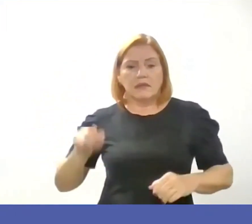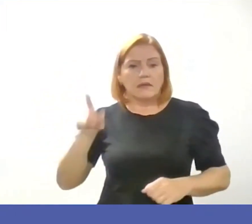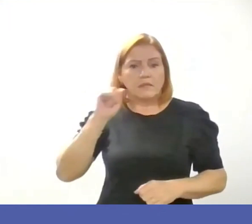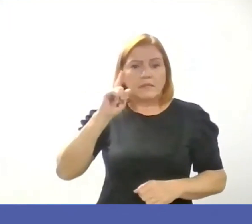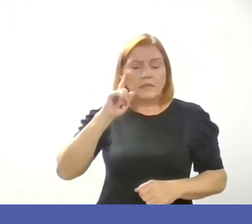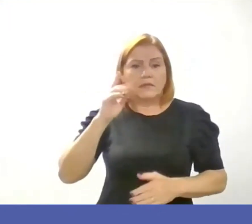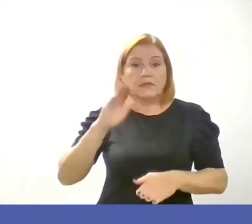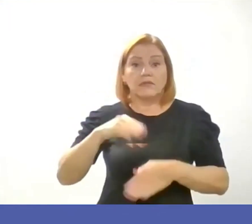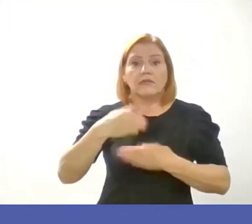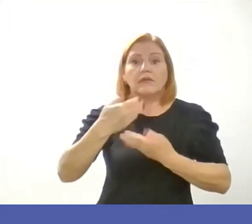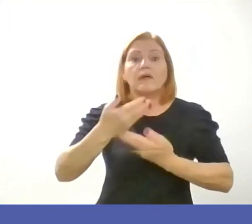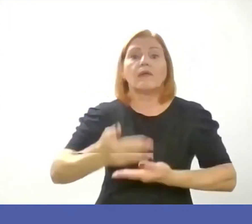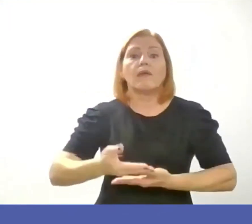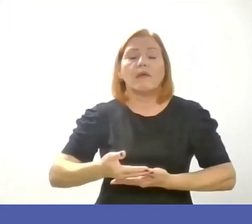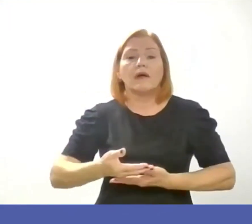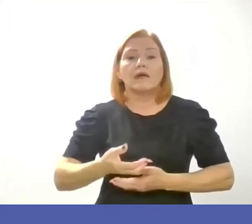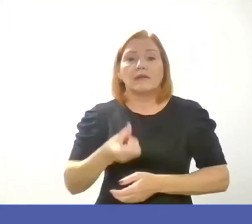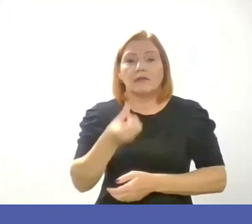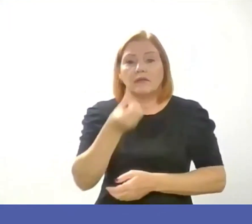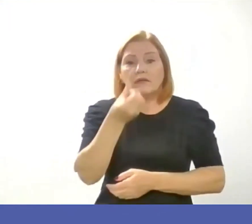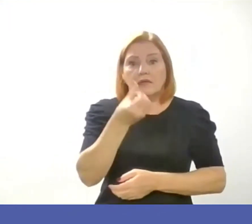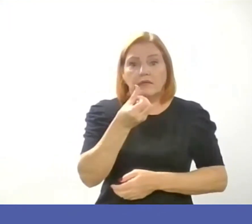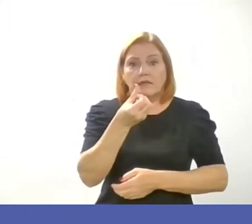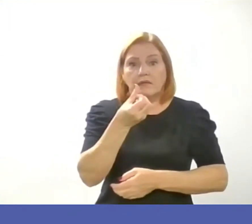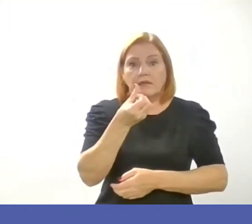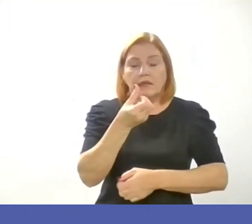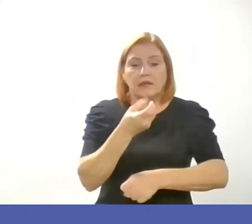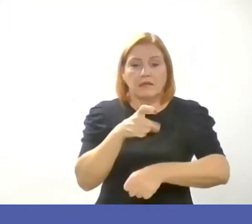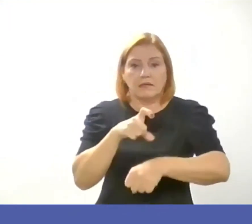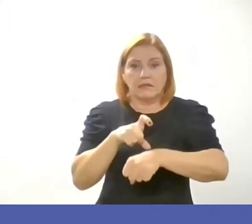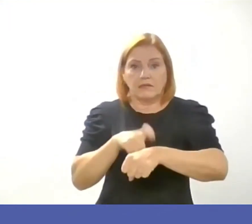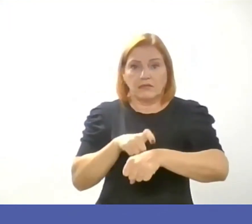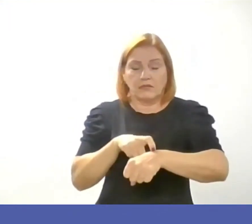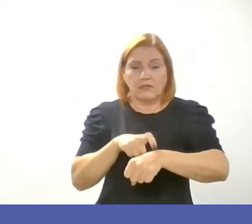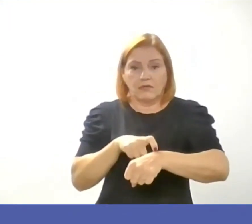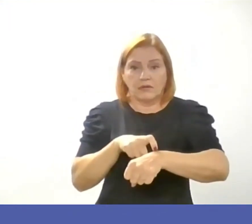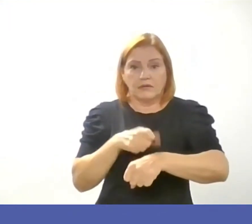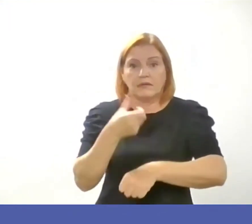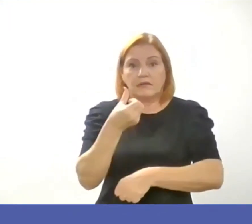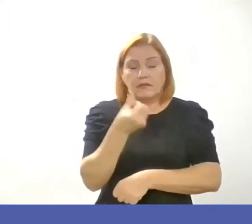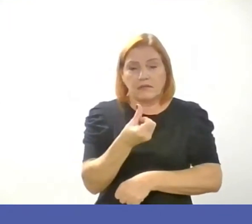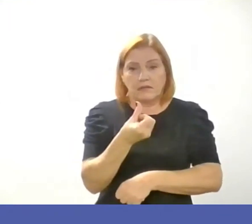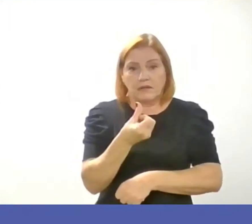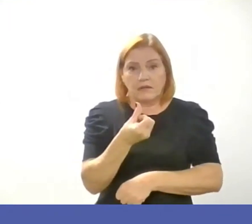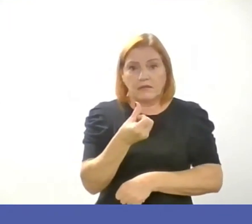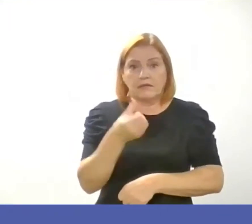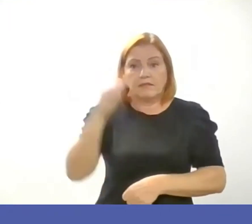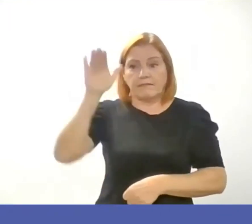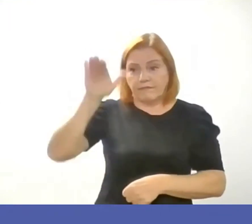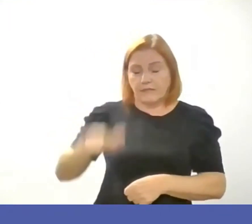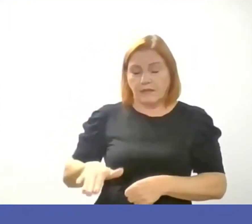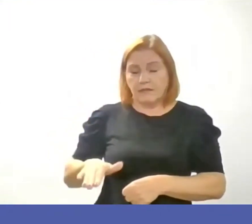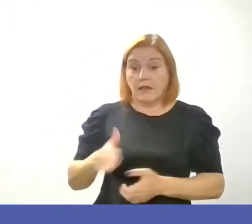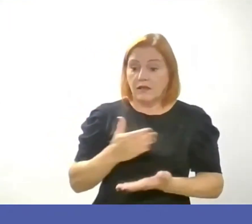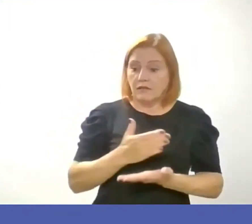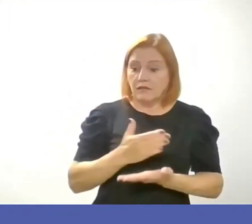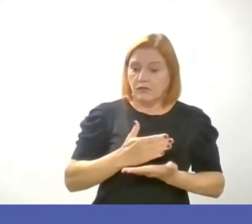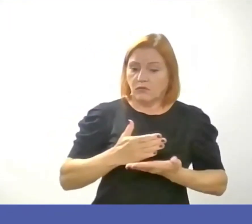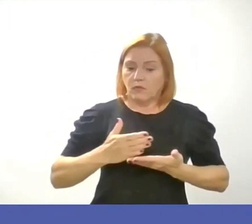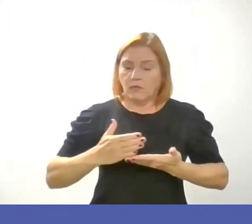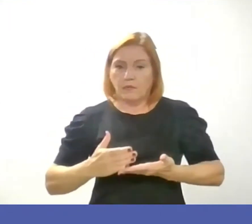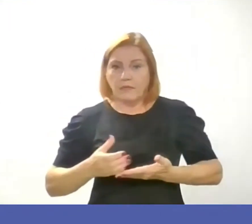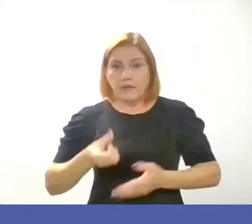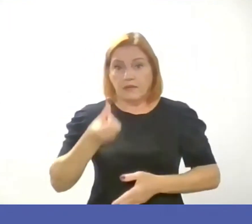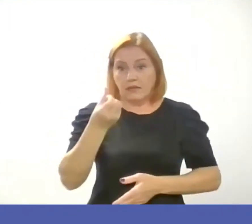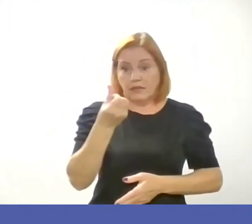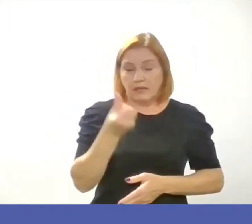6 horas da tarde. Os irmãos entendem? Começa às 6 horas da manhã e termina às 6 horas da tarde.